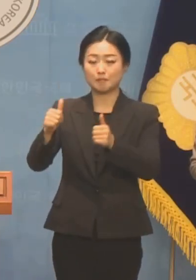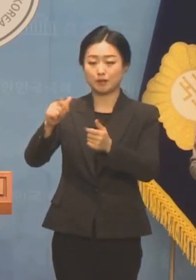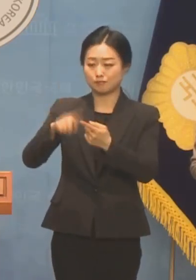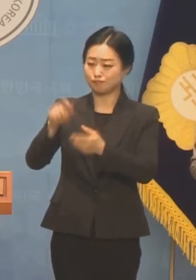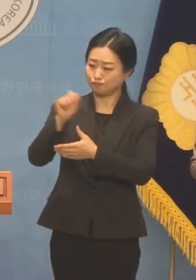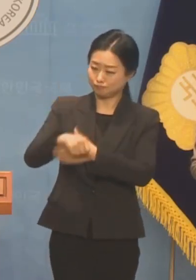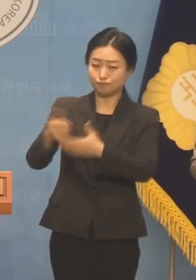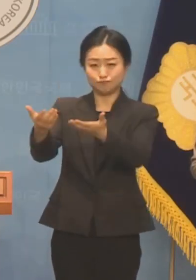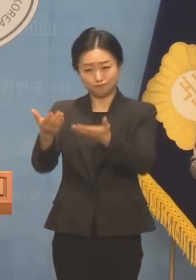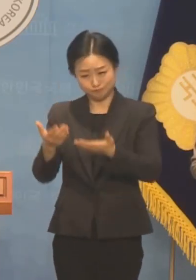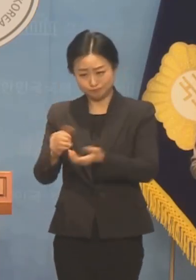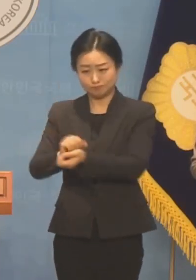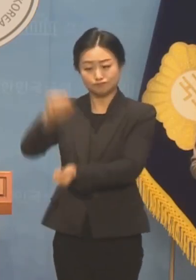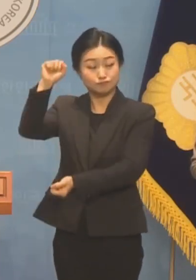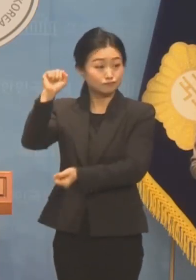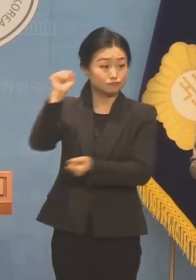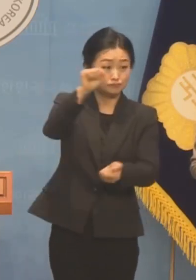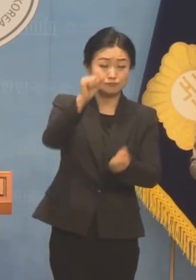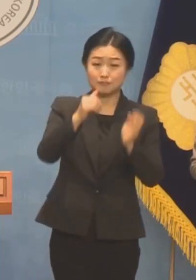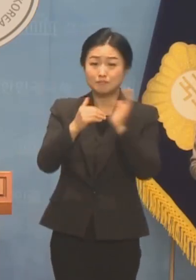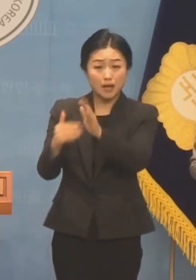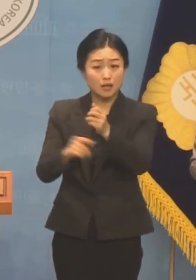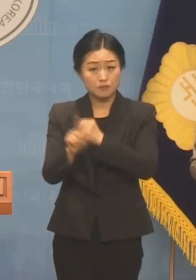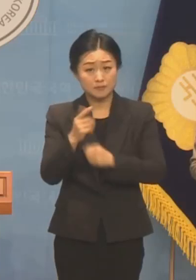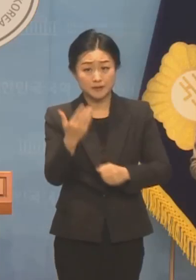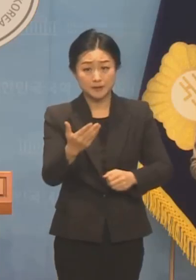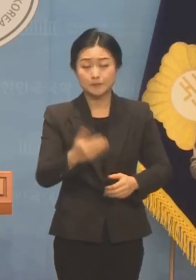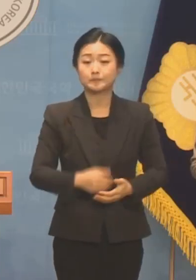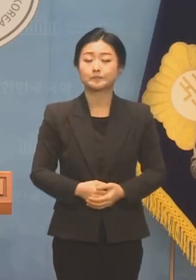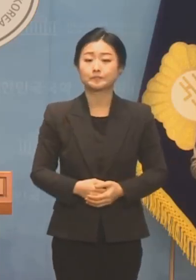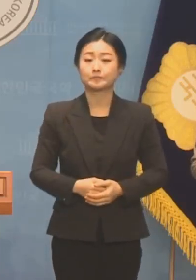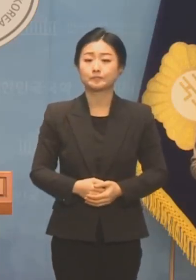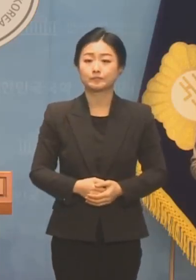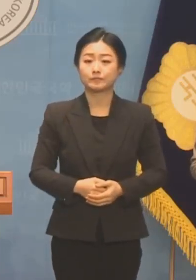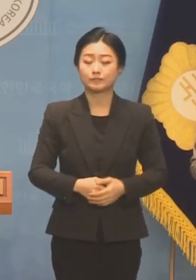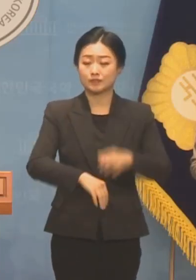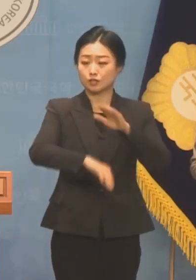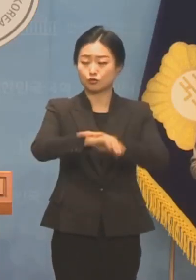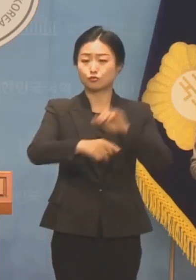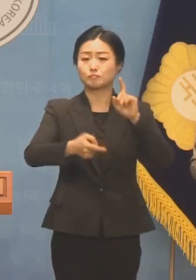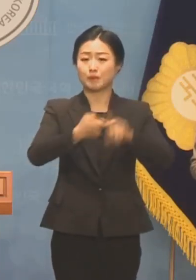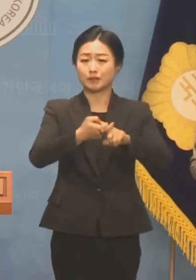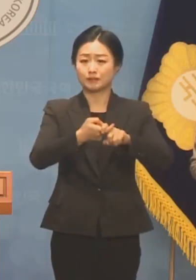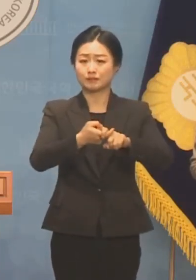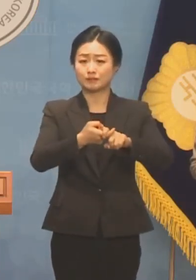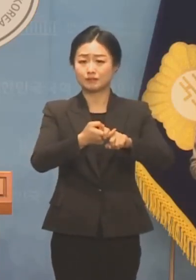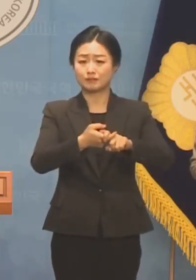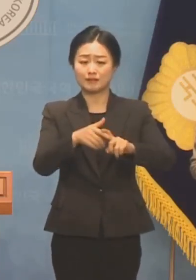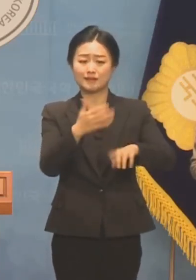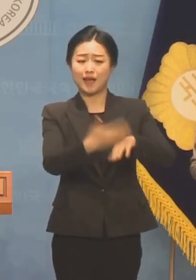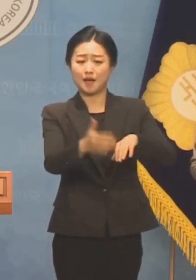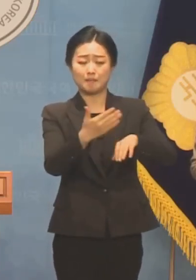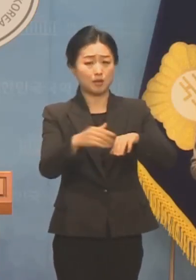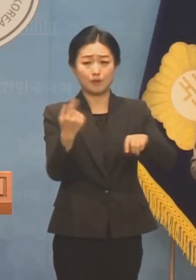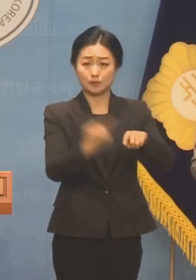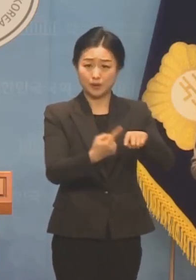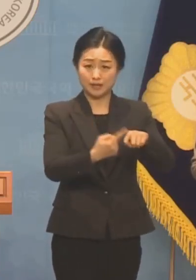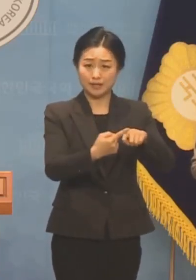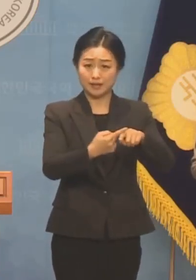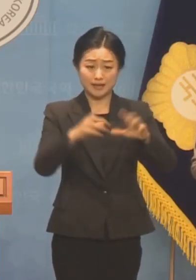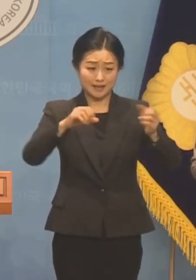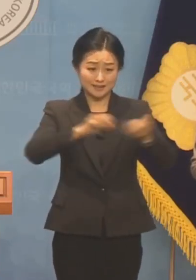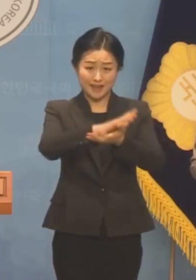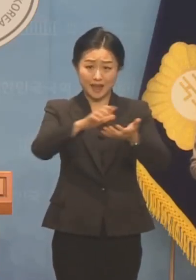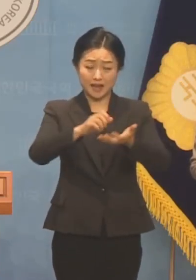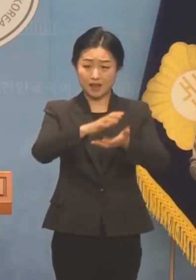것을 무슨 명분으로 막겠다는 것입니까? 극우 정치 깡패입니까? 내란을